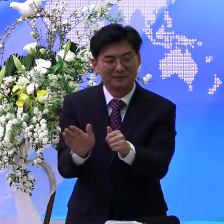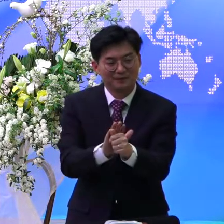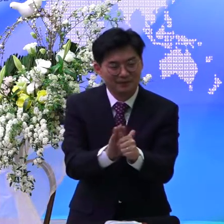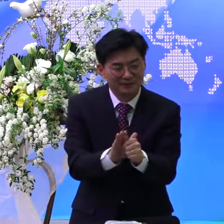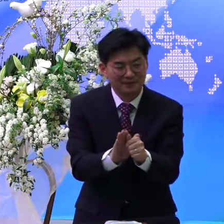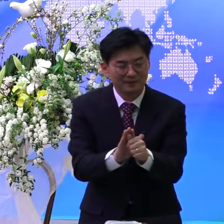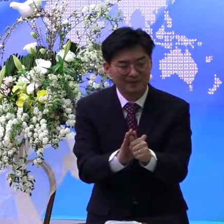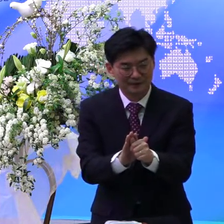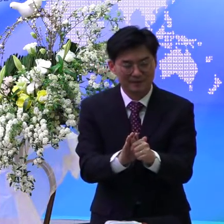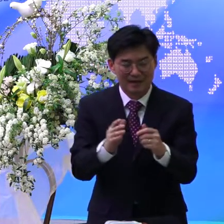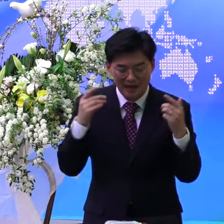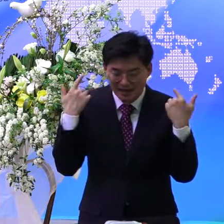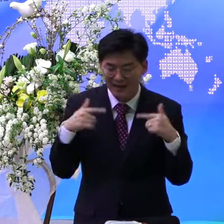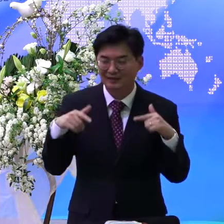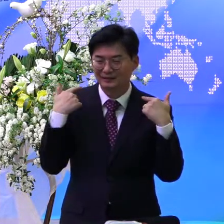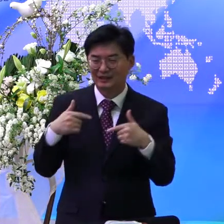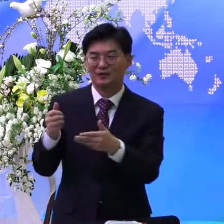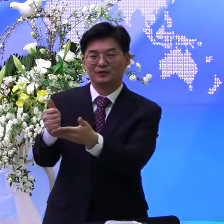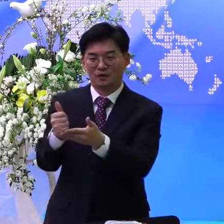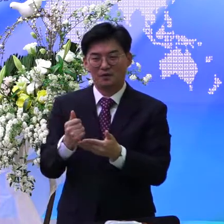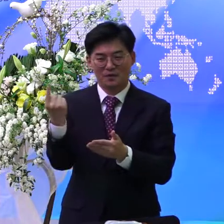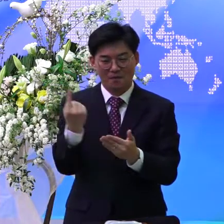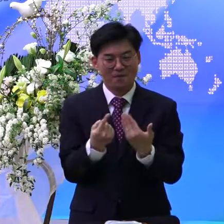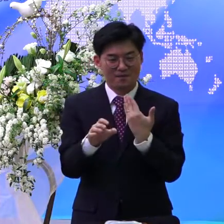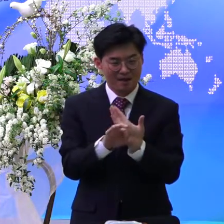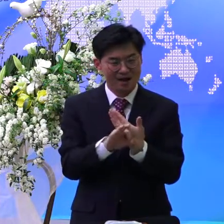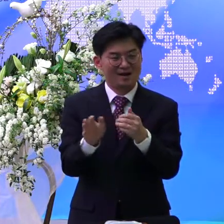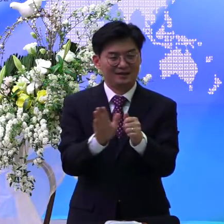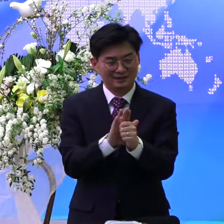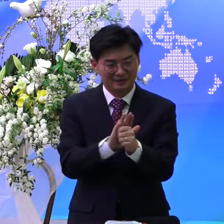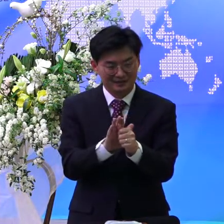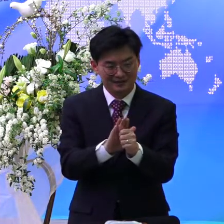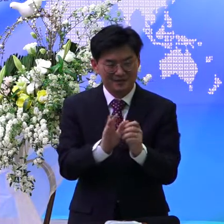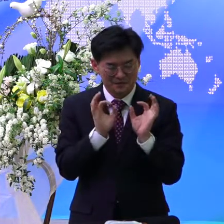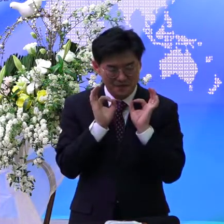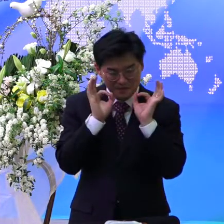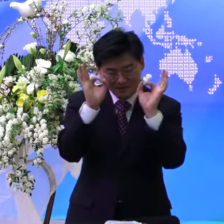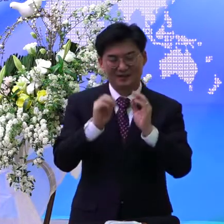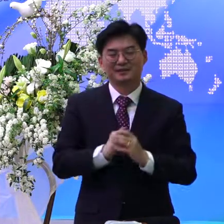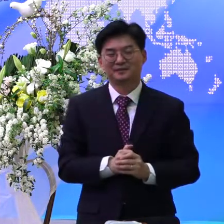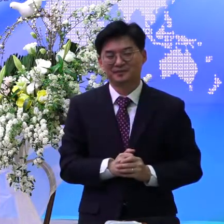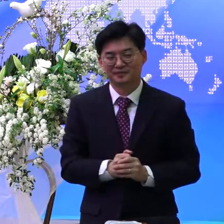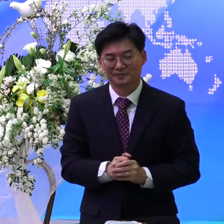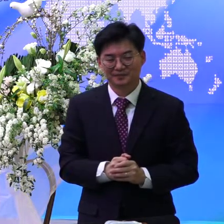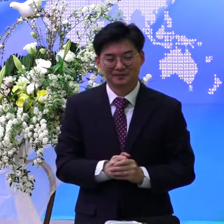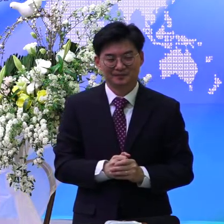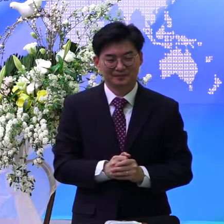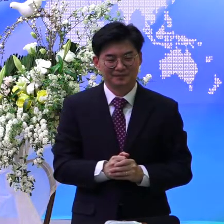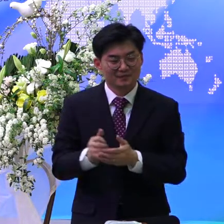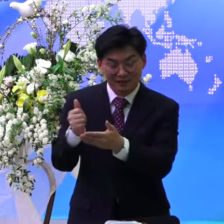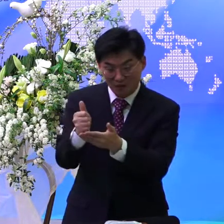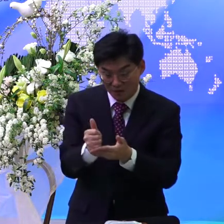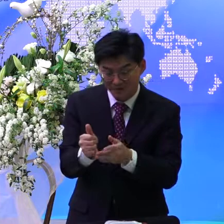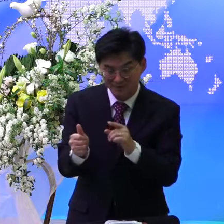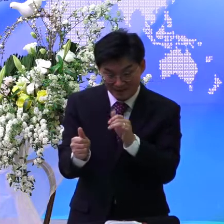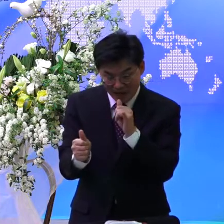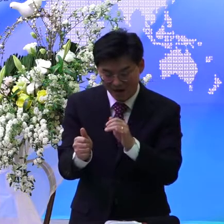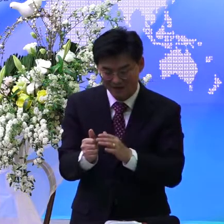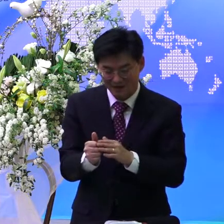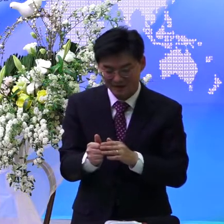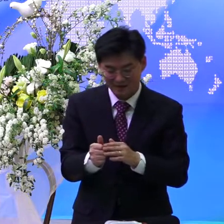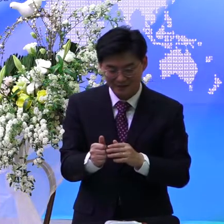테이블마다 생화를 꽂아서 장식을 해놓고요. 그리고 손님이 데려오는 반려견이 있으면 치킨 조각을 그